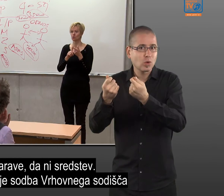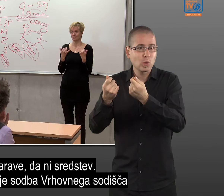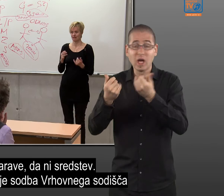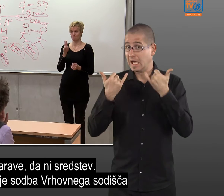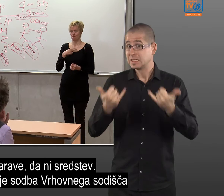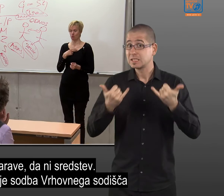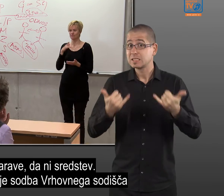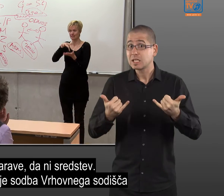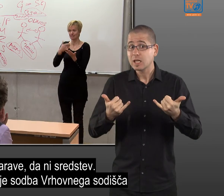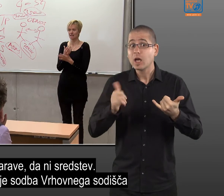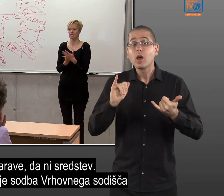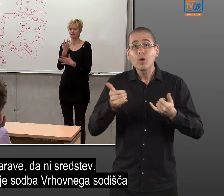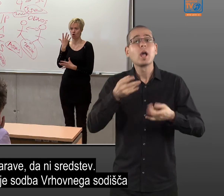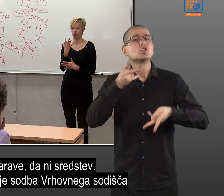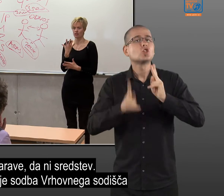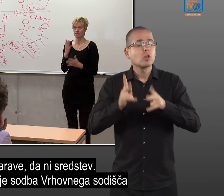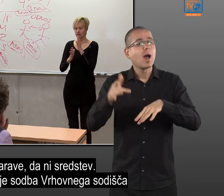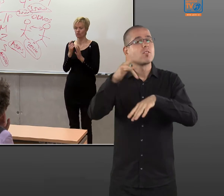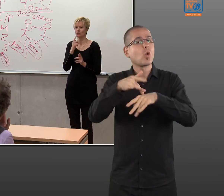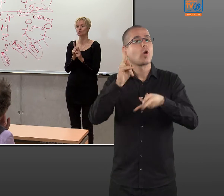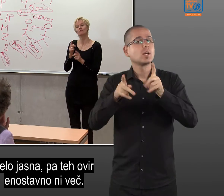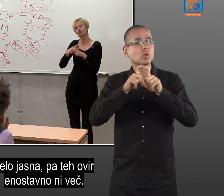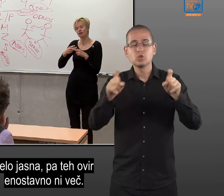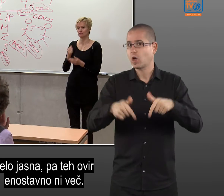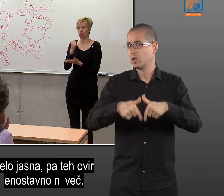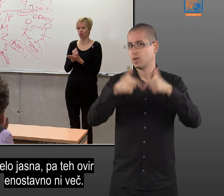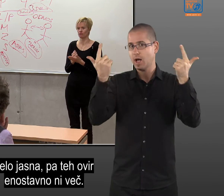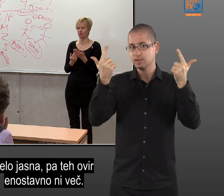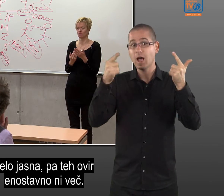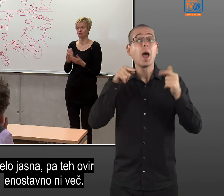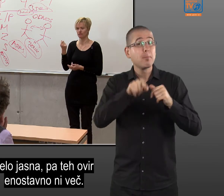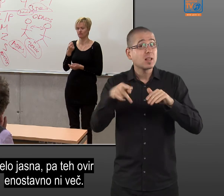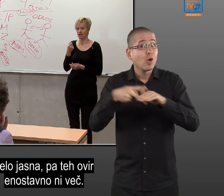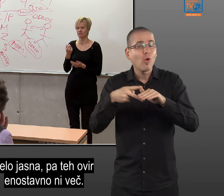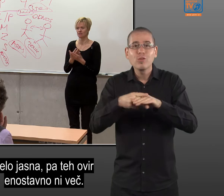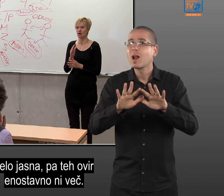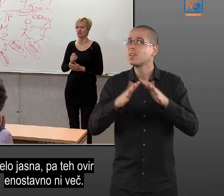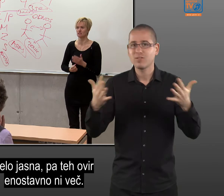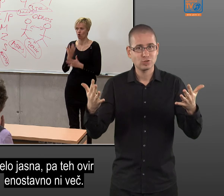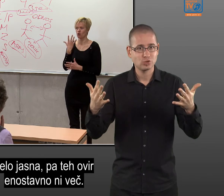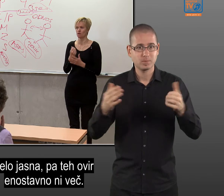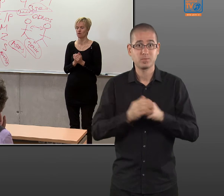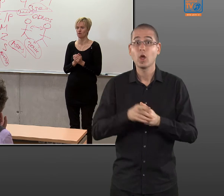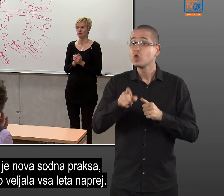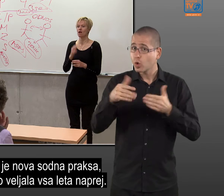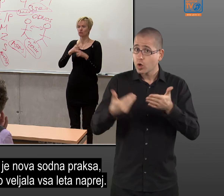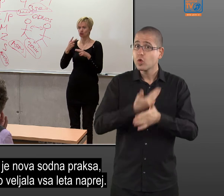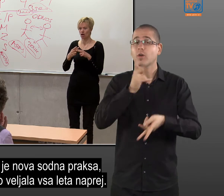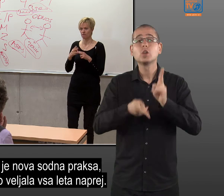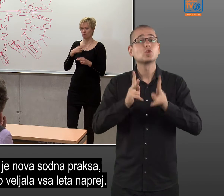ko pa pravzaprav je sodba Vrhovnega sodišča zelo jasna, pa teh ovir enostavno ni več. To je nova sodna praksa, ki